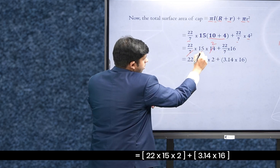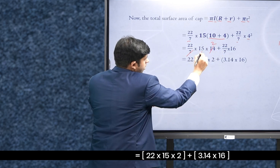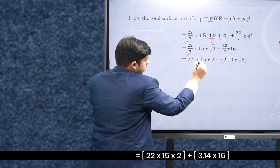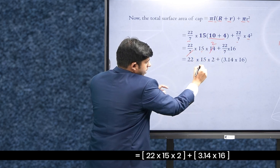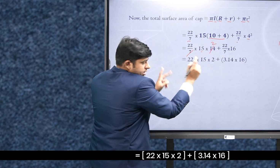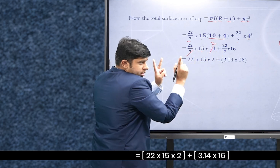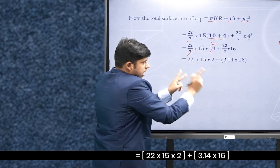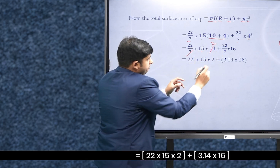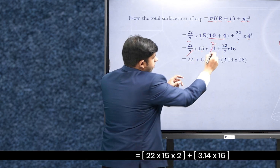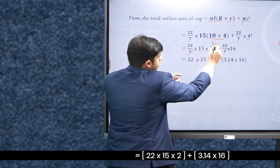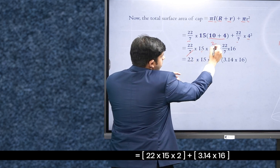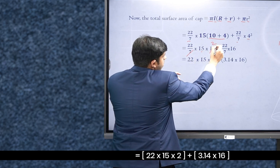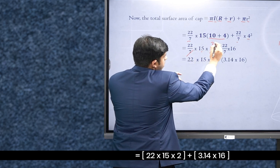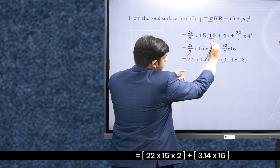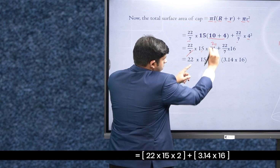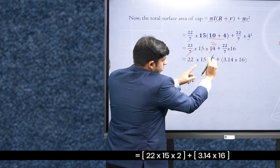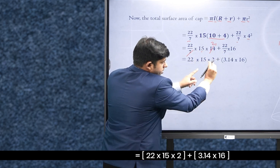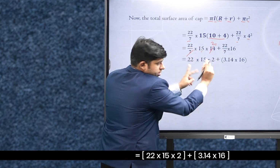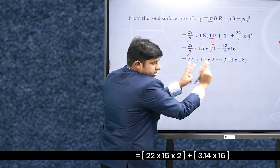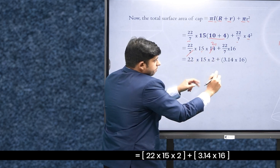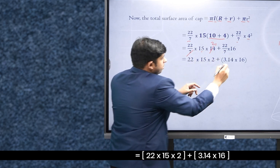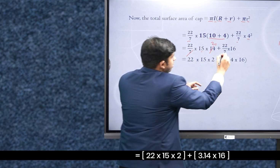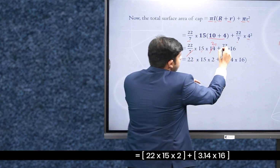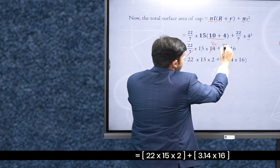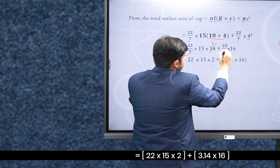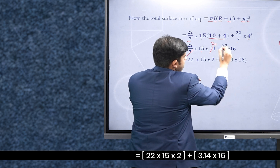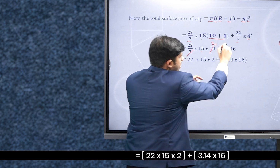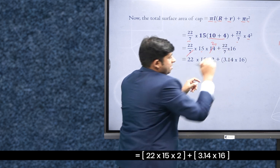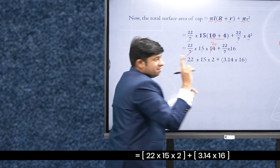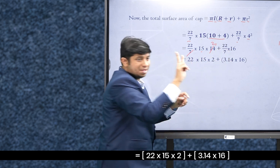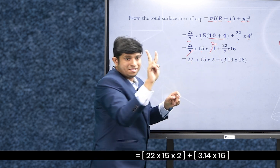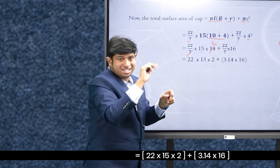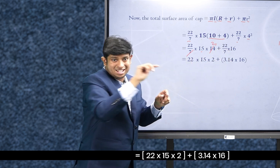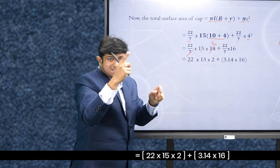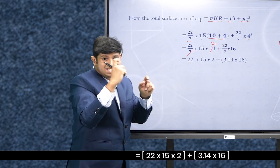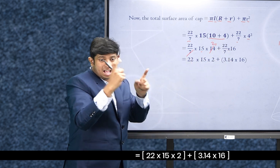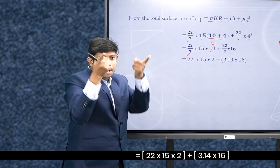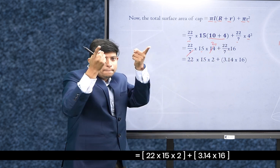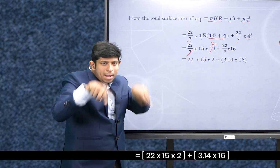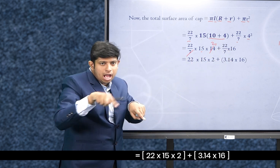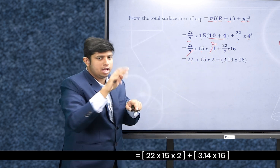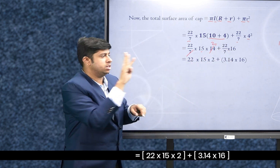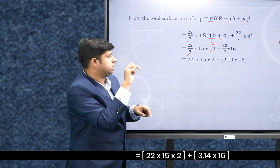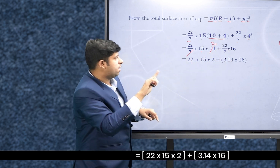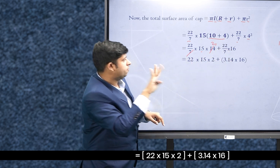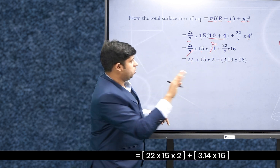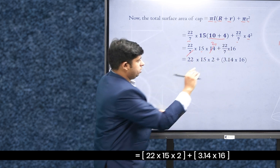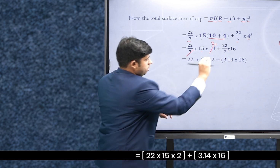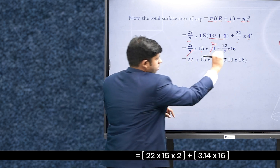ஈடு 22 பெருக்கல் 15 பெருக்கல் 2 கூட்டல் அடைப்புக்குறிக்குள் 3.14